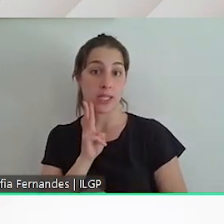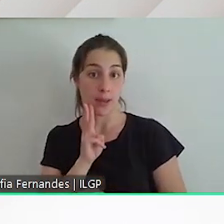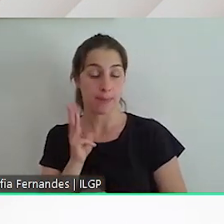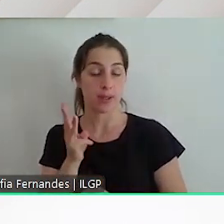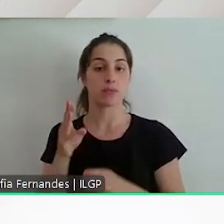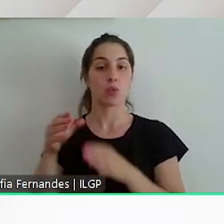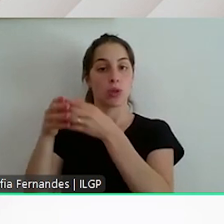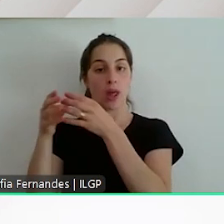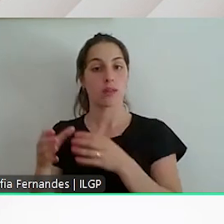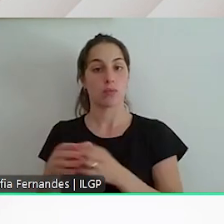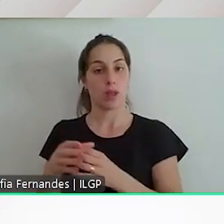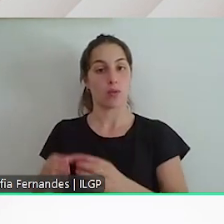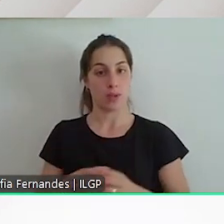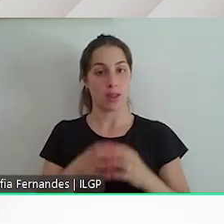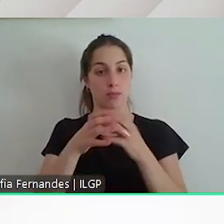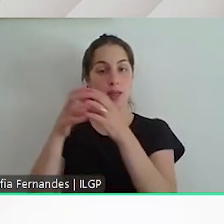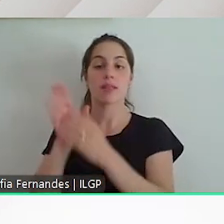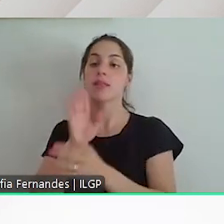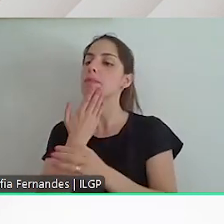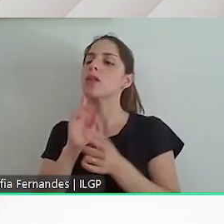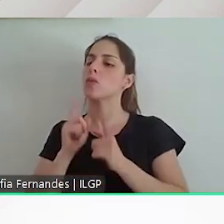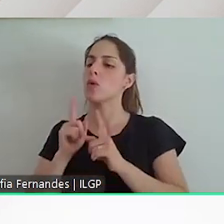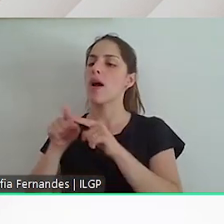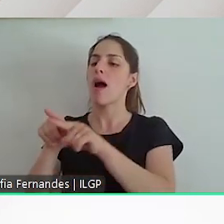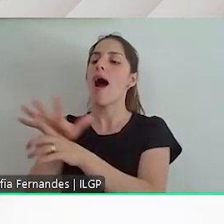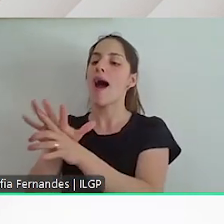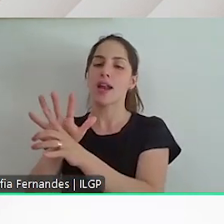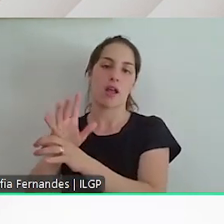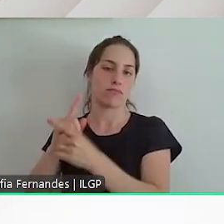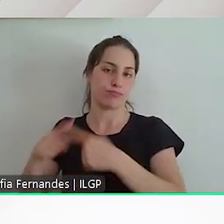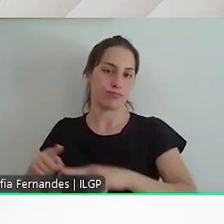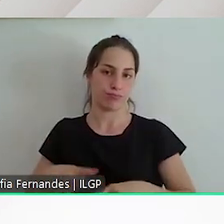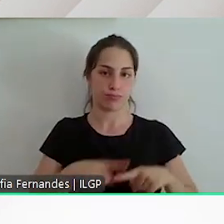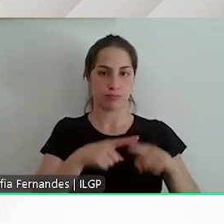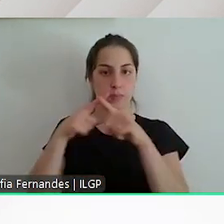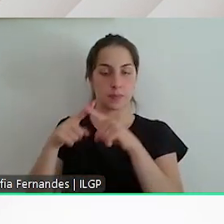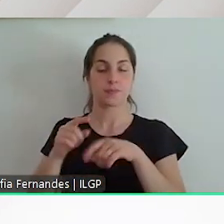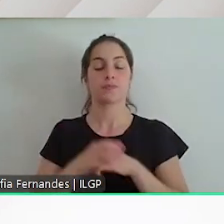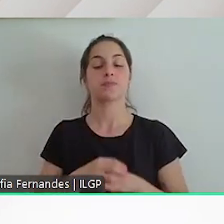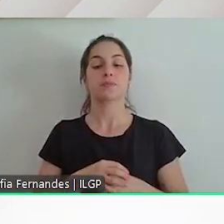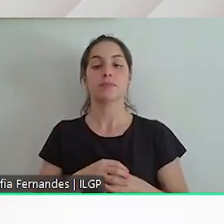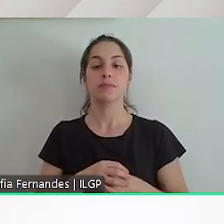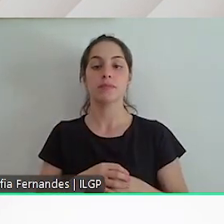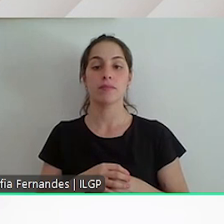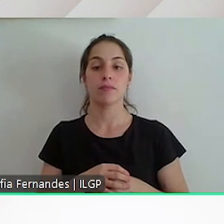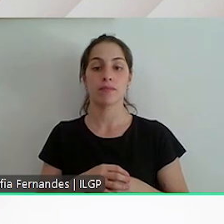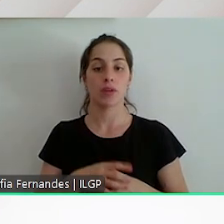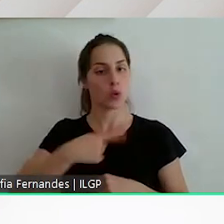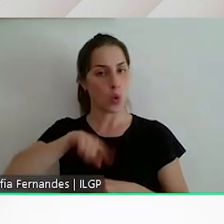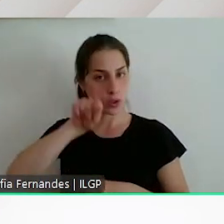de interesse, ou seja, de acordo com aquelas áreas que eu inicialmente vos tinha sinalizado. Iremos